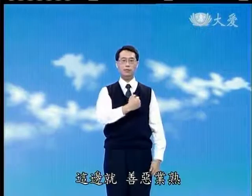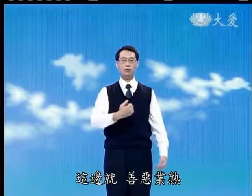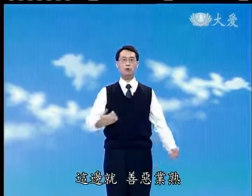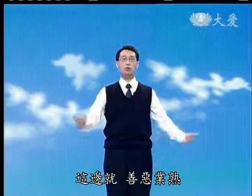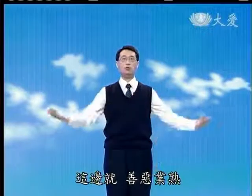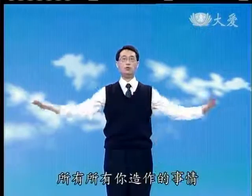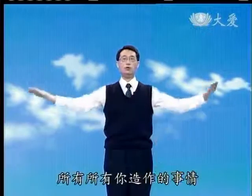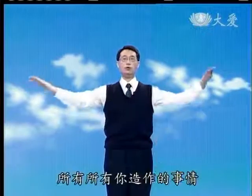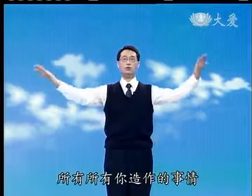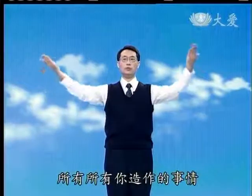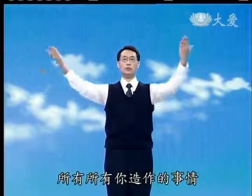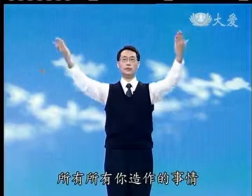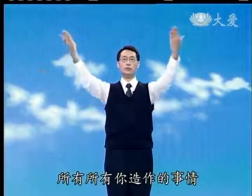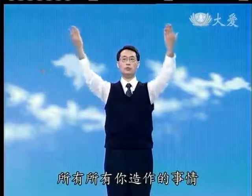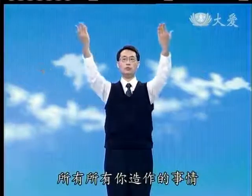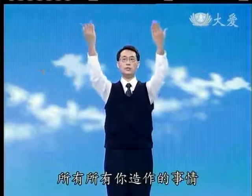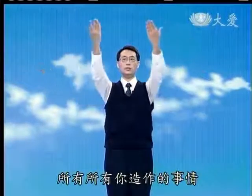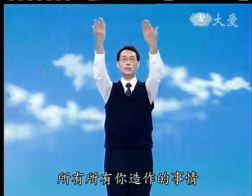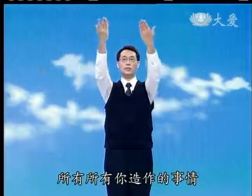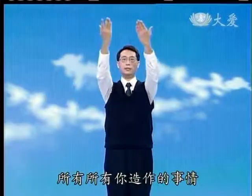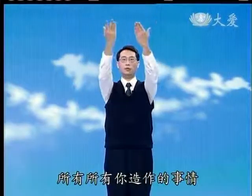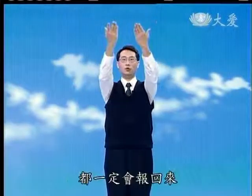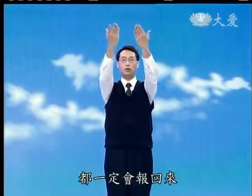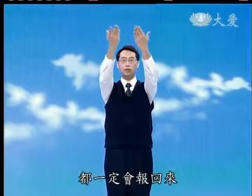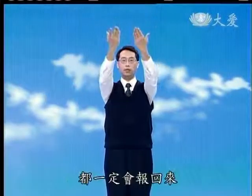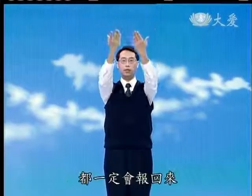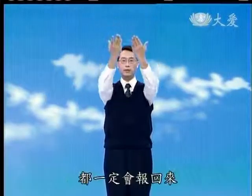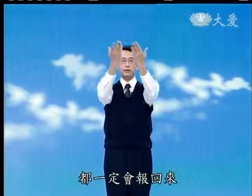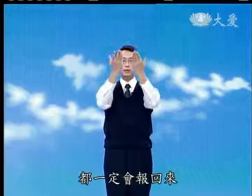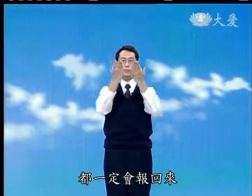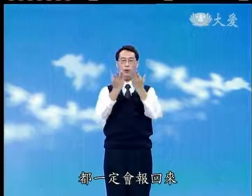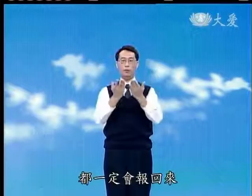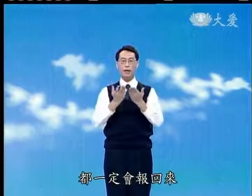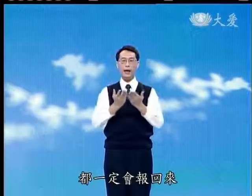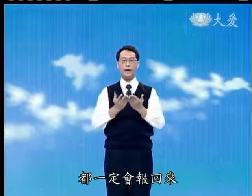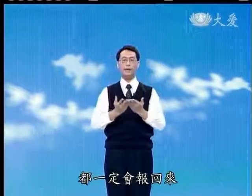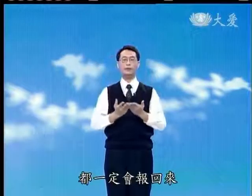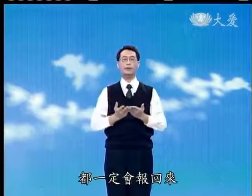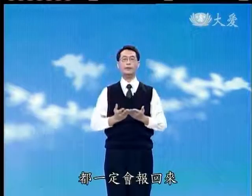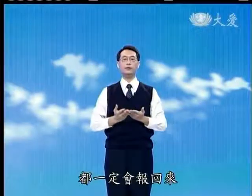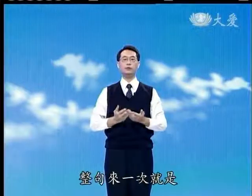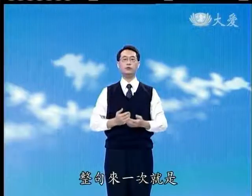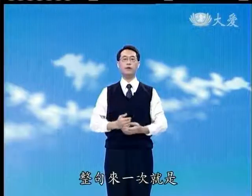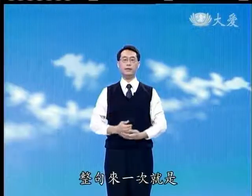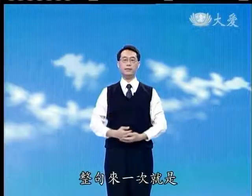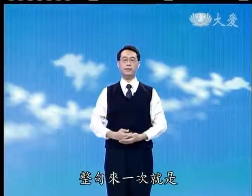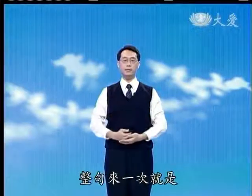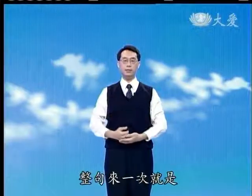熟，所有你的造作的事情都一定会报回来。整句来一次，就是